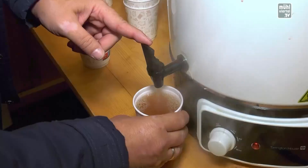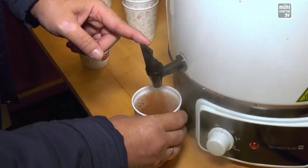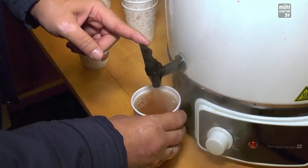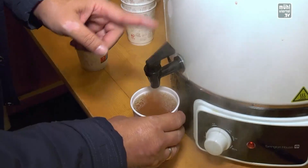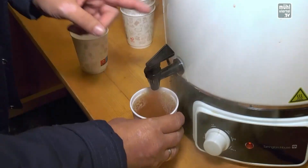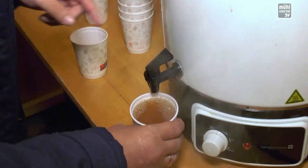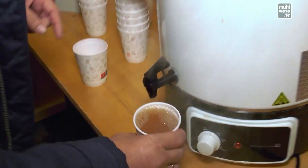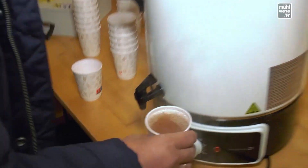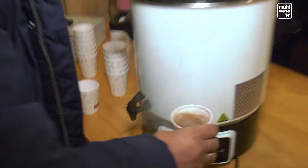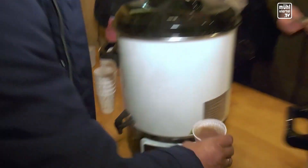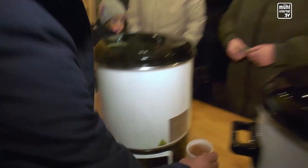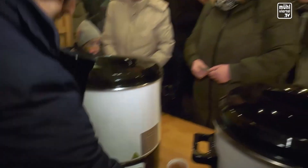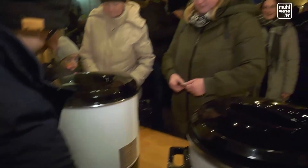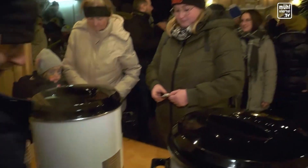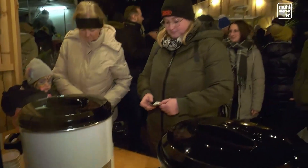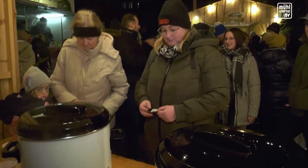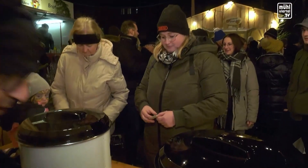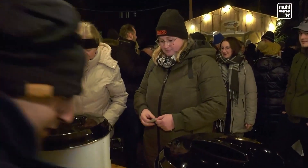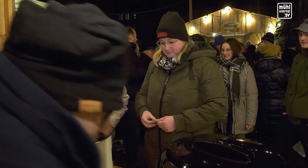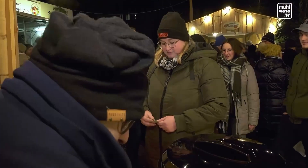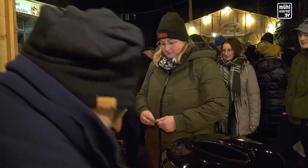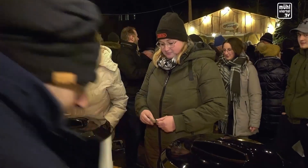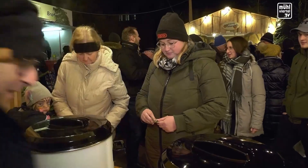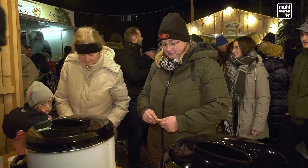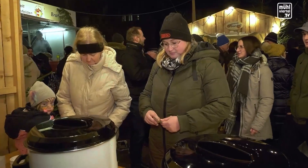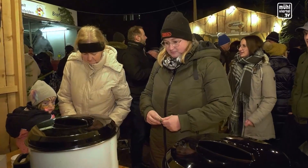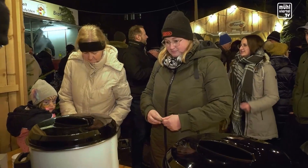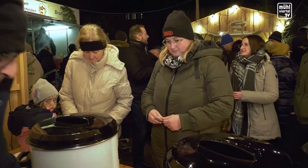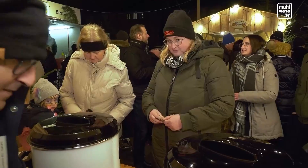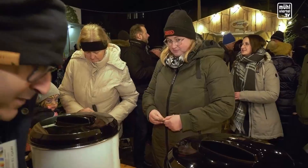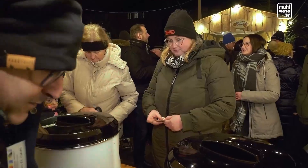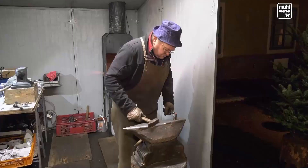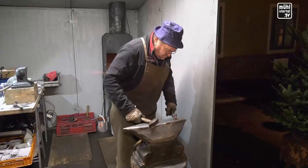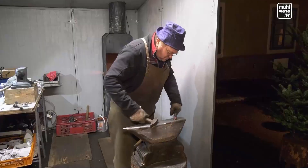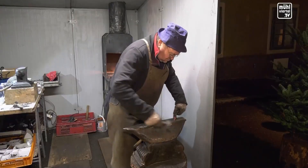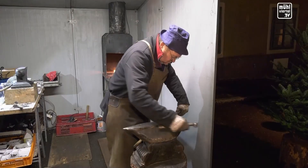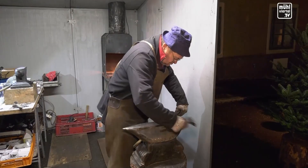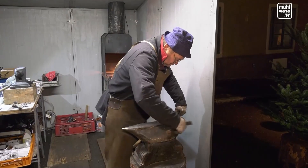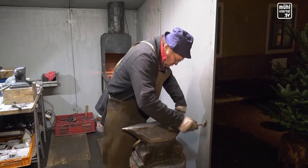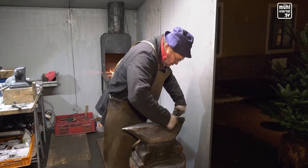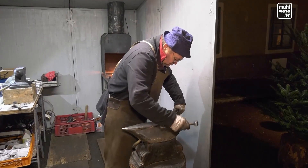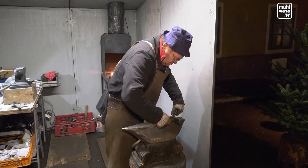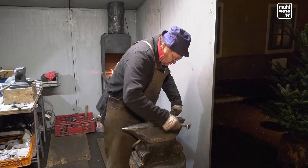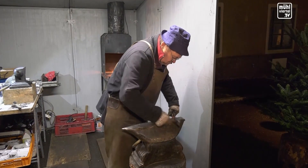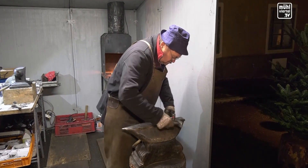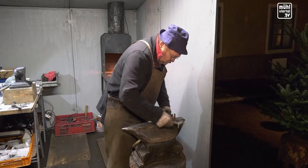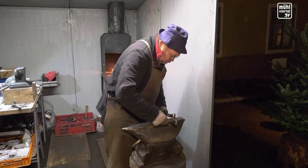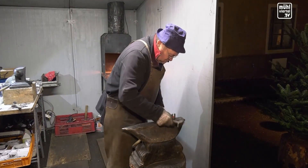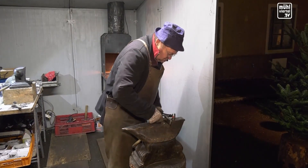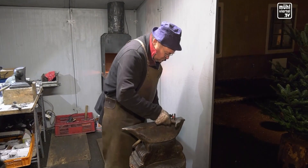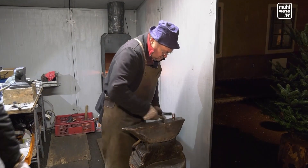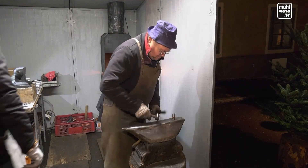geben. Ich habe 3 Enkelkinder und bin schon in Pension. Und sollte eigentlich viel Zeit